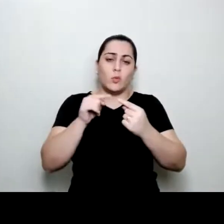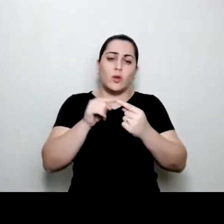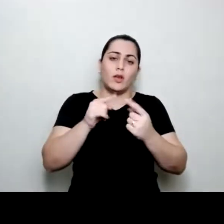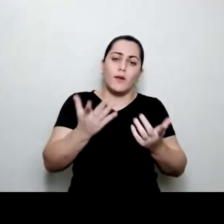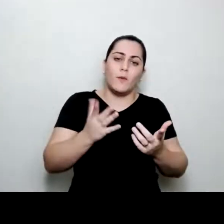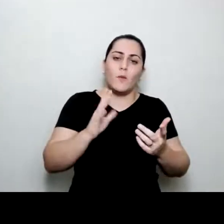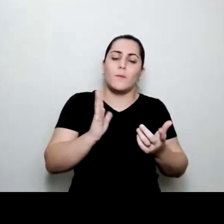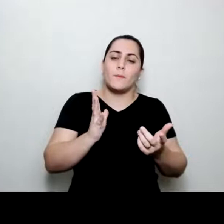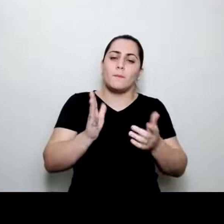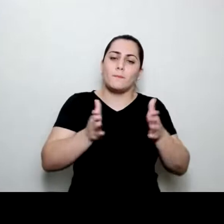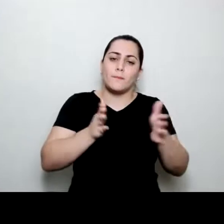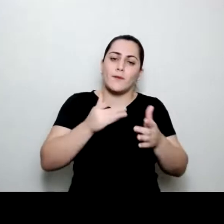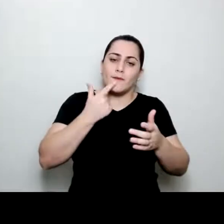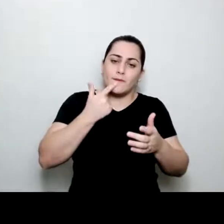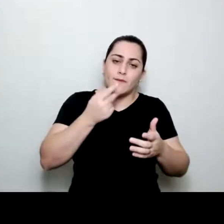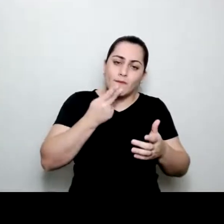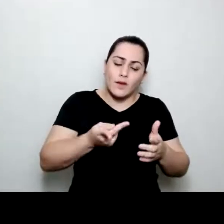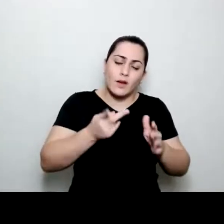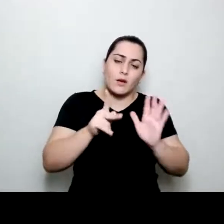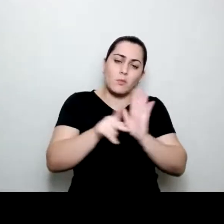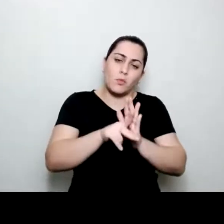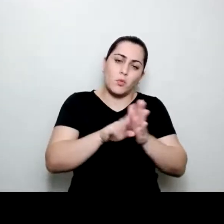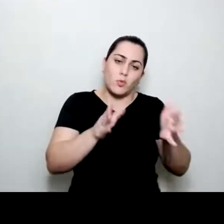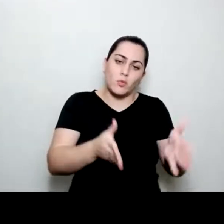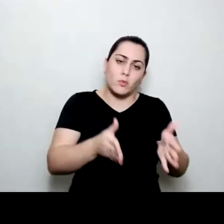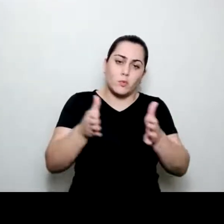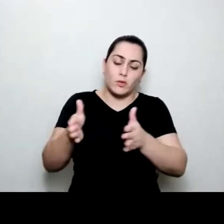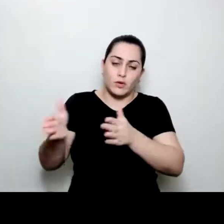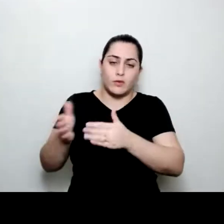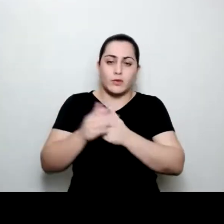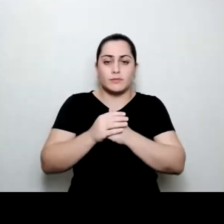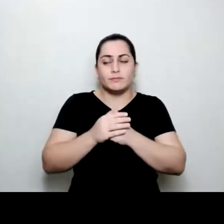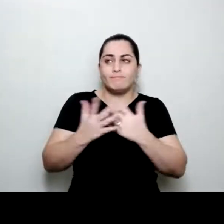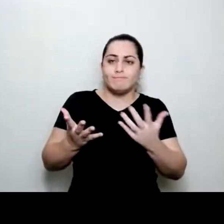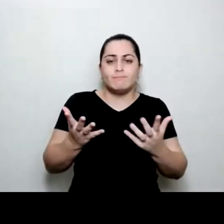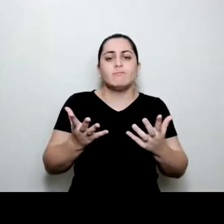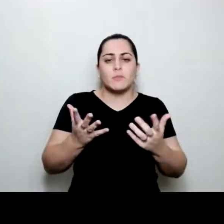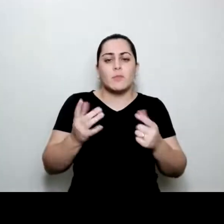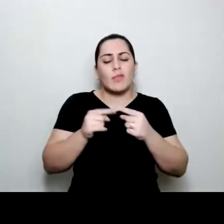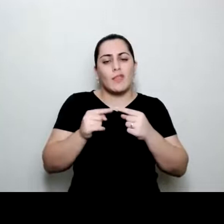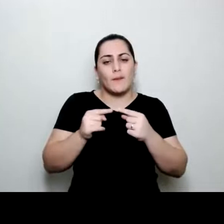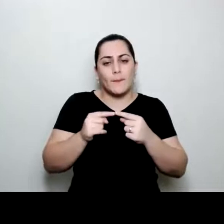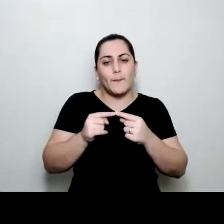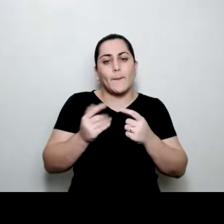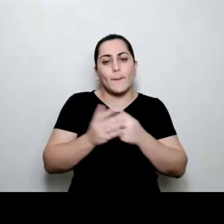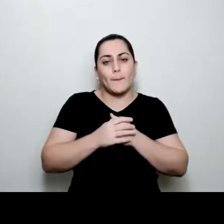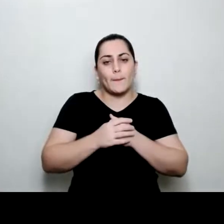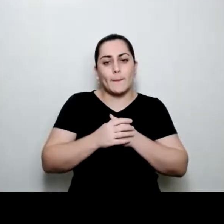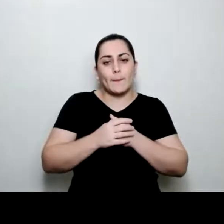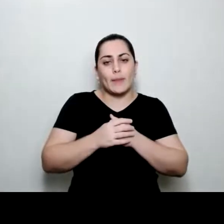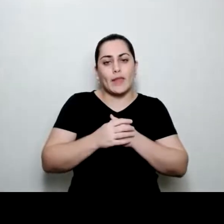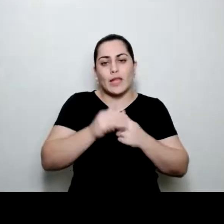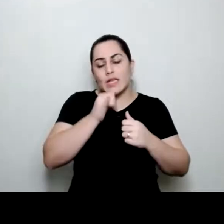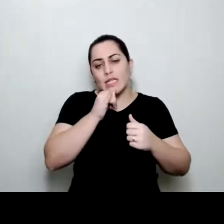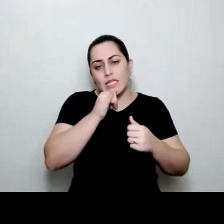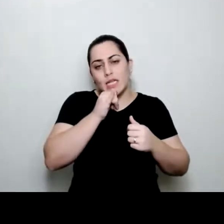de fala específico, com seus, quer dizer, a que você associa uma mídia,